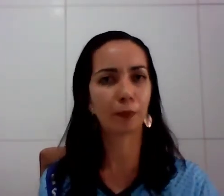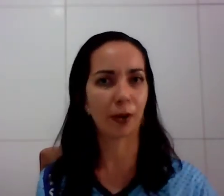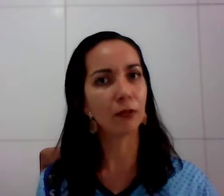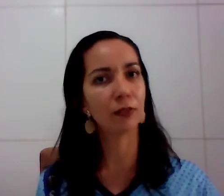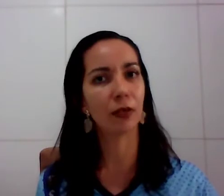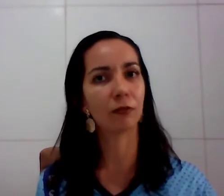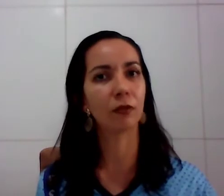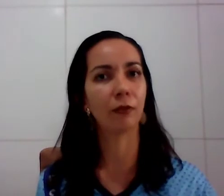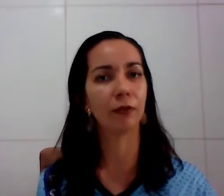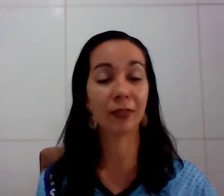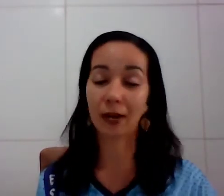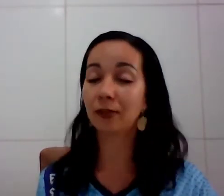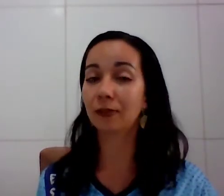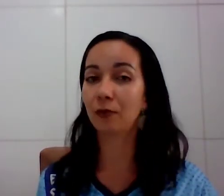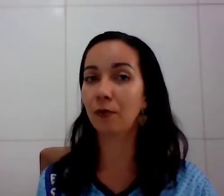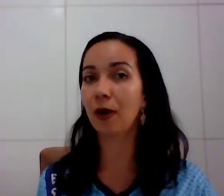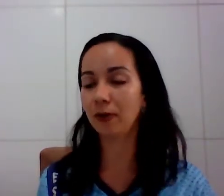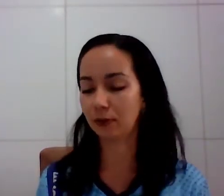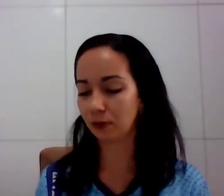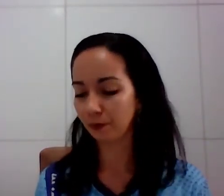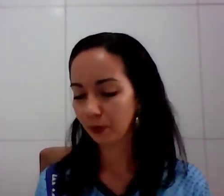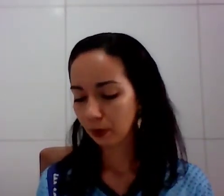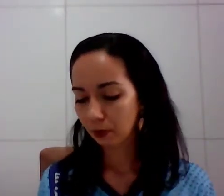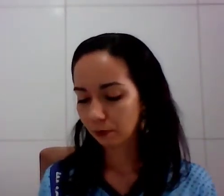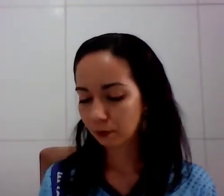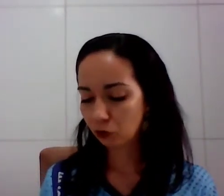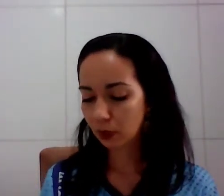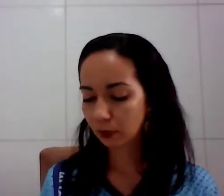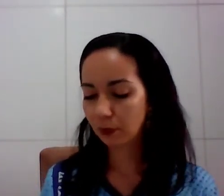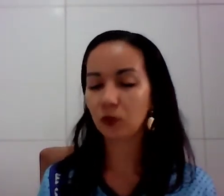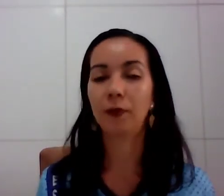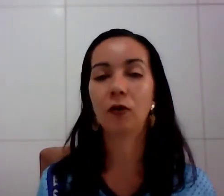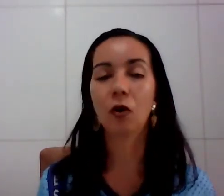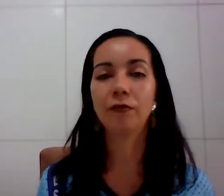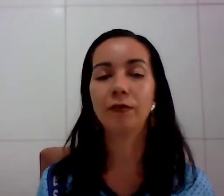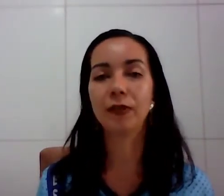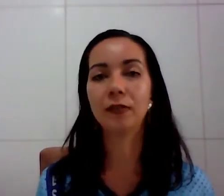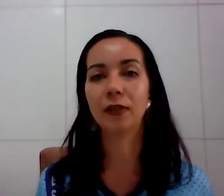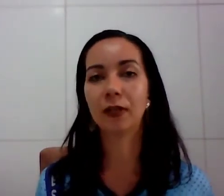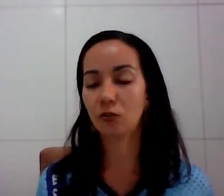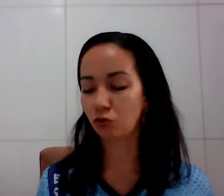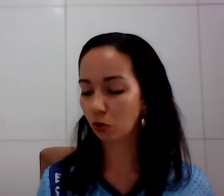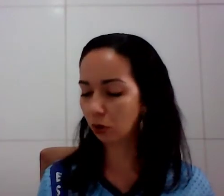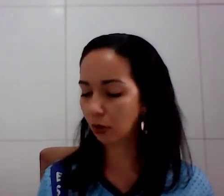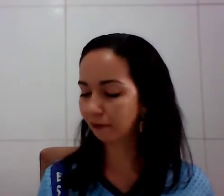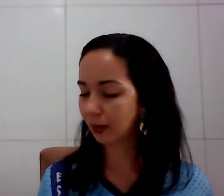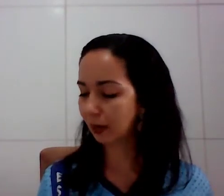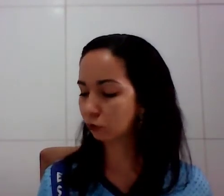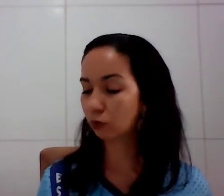prédios será que são iguais? Vamos estudar também sobre convivência na escola, falaremos sobre